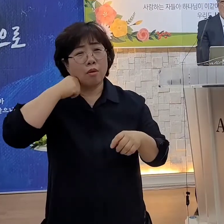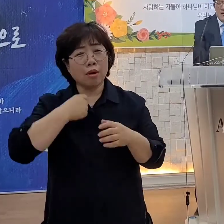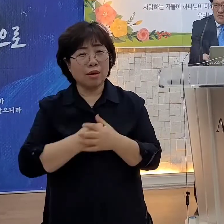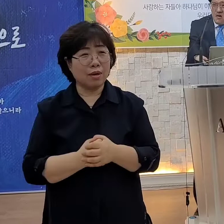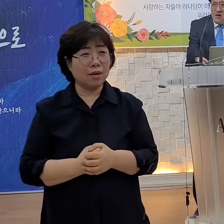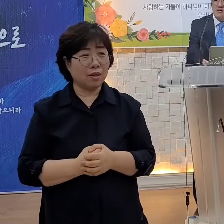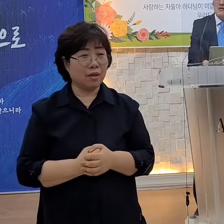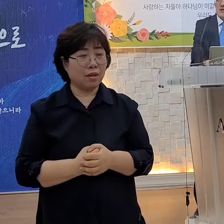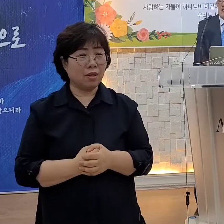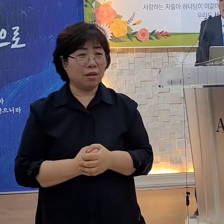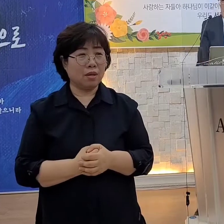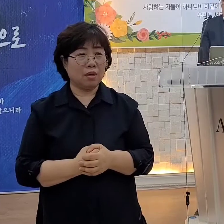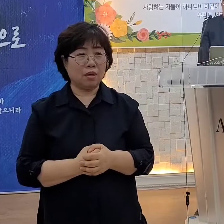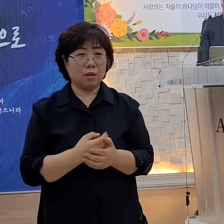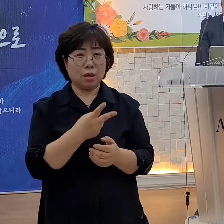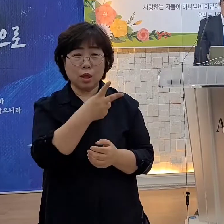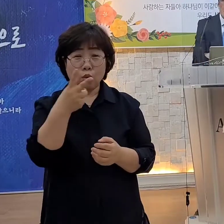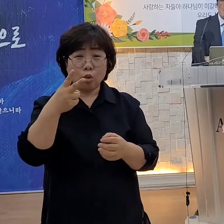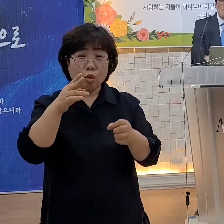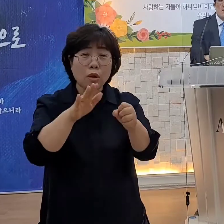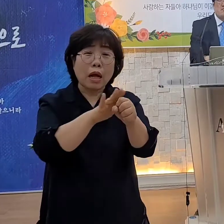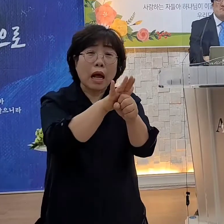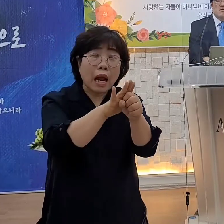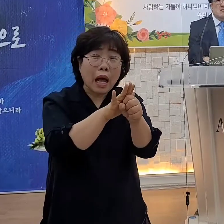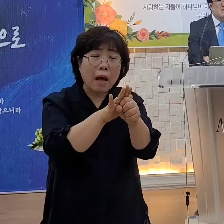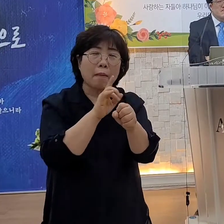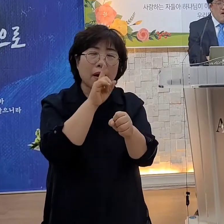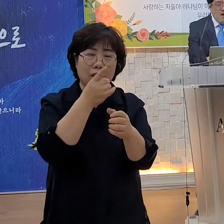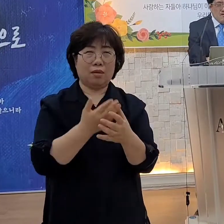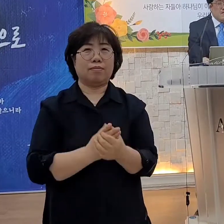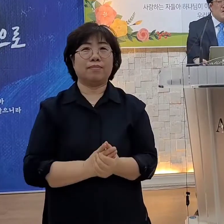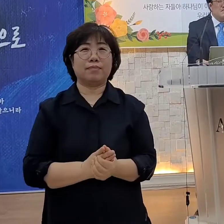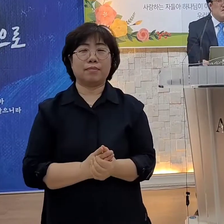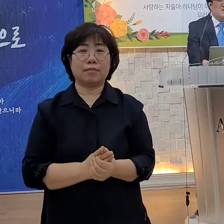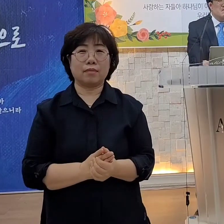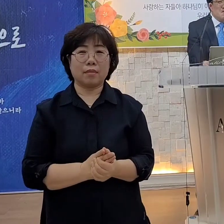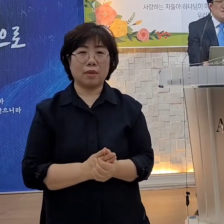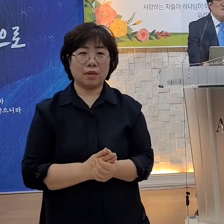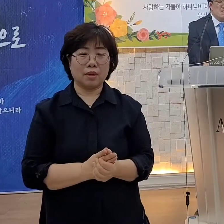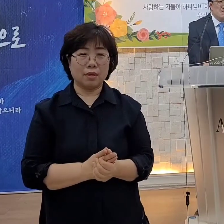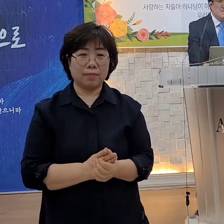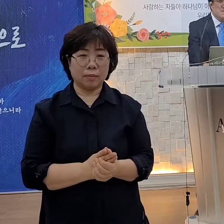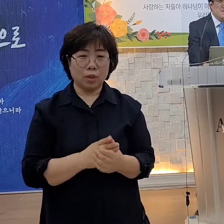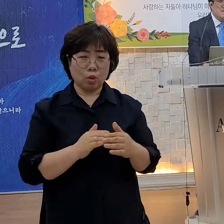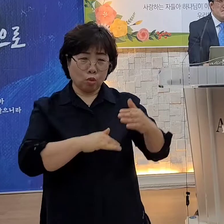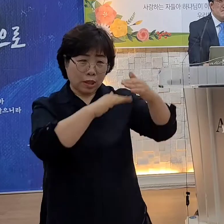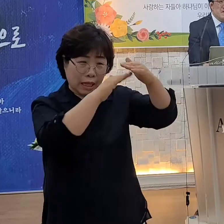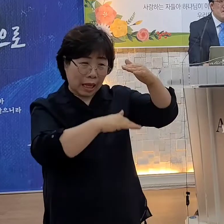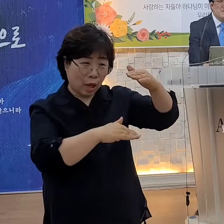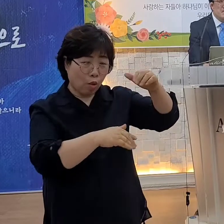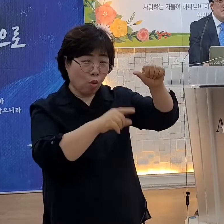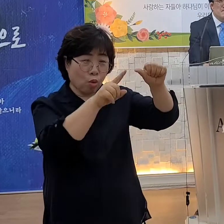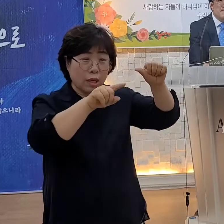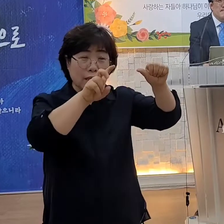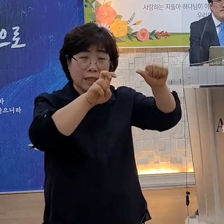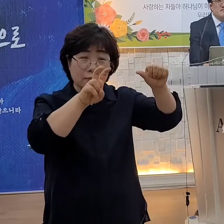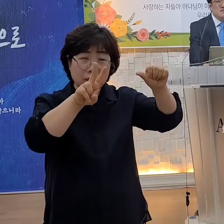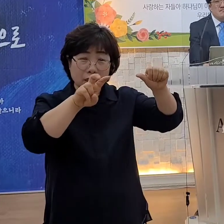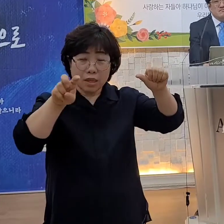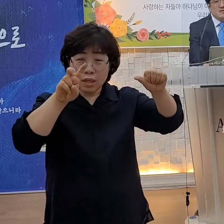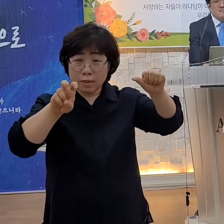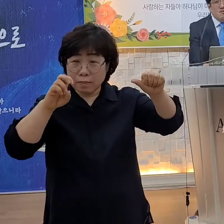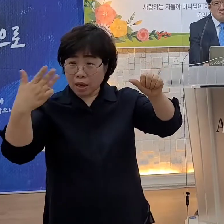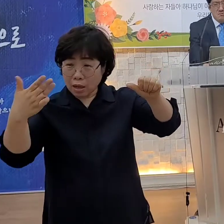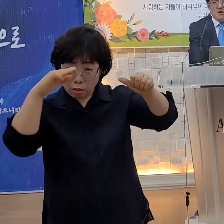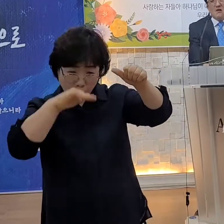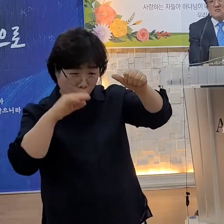여러분 그게 사랑이다 이렇게 얘기하는데, 오늘 이 본문에서 여러분 많은 사람들이 오해를 하고 있습니다. 무슨 말이냐면